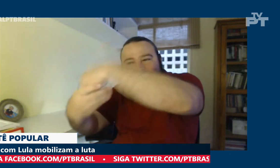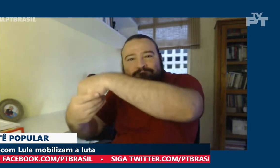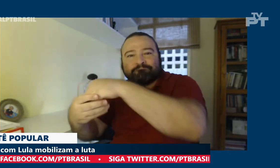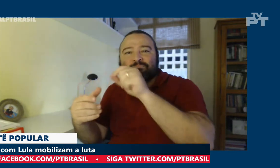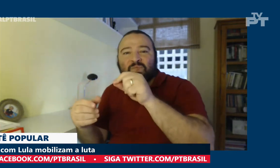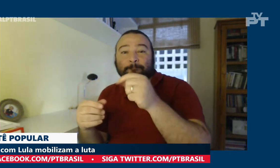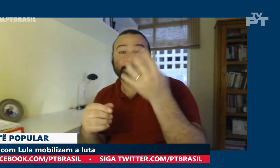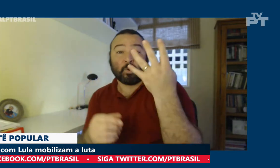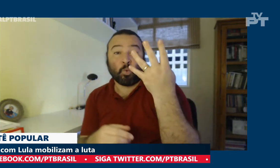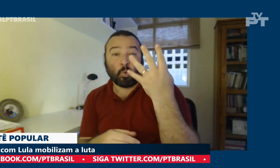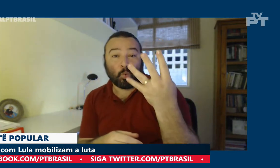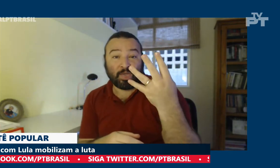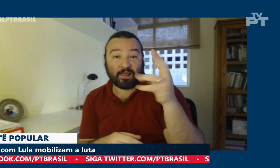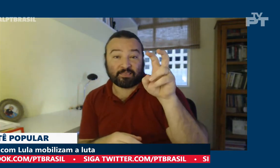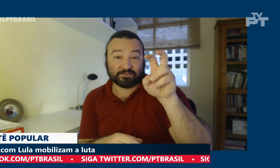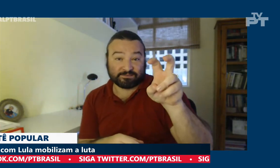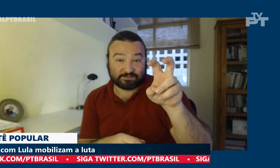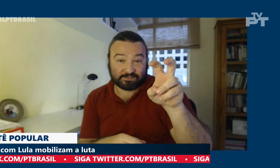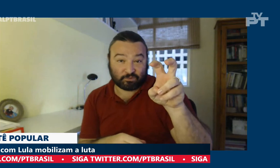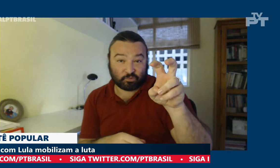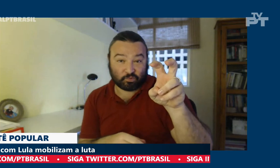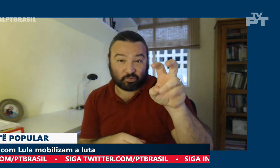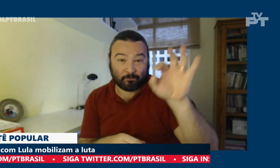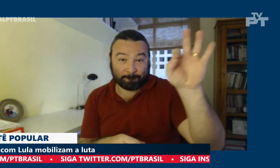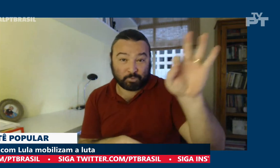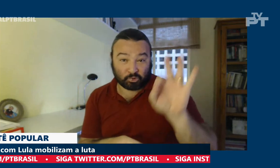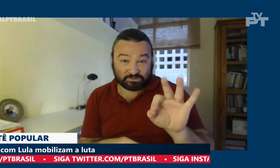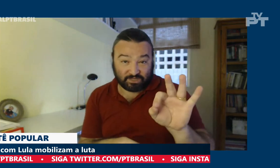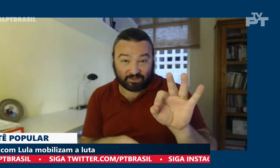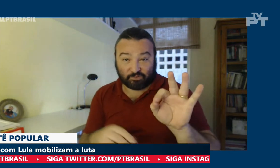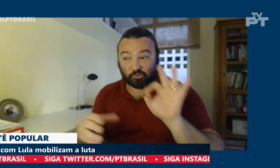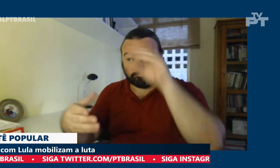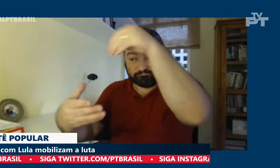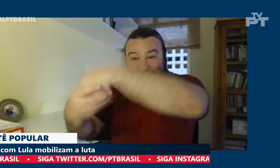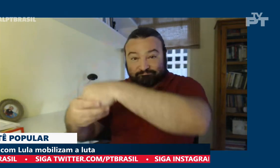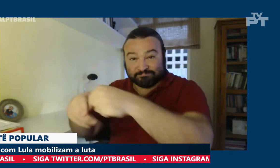pensando, é preciso criar também